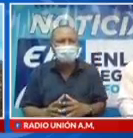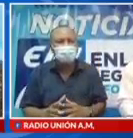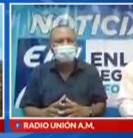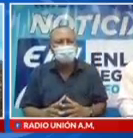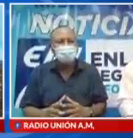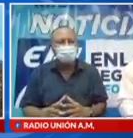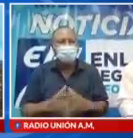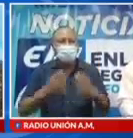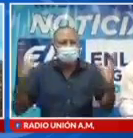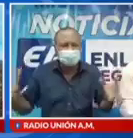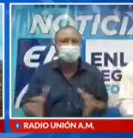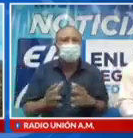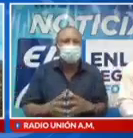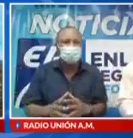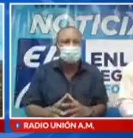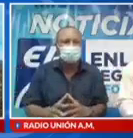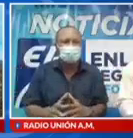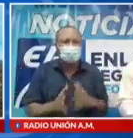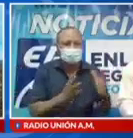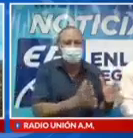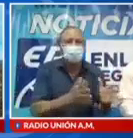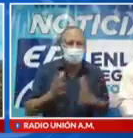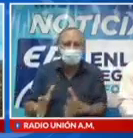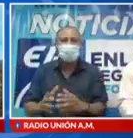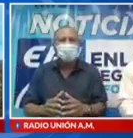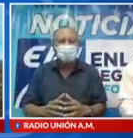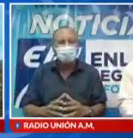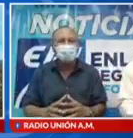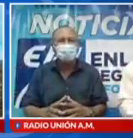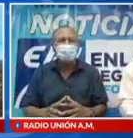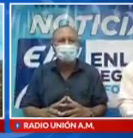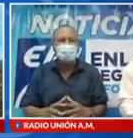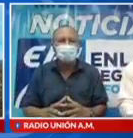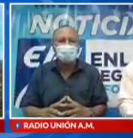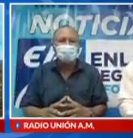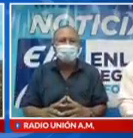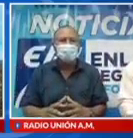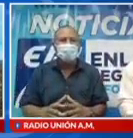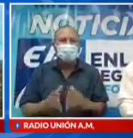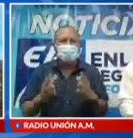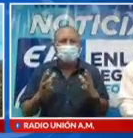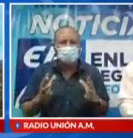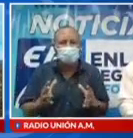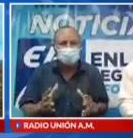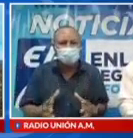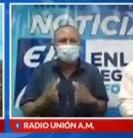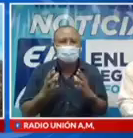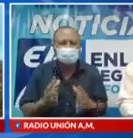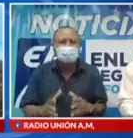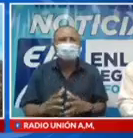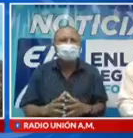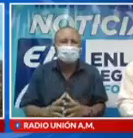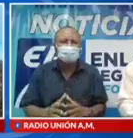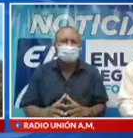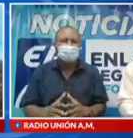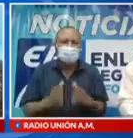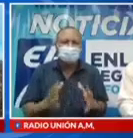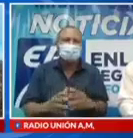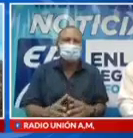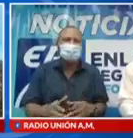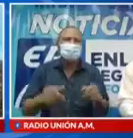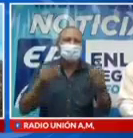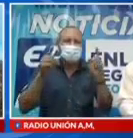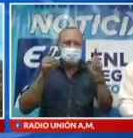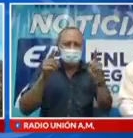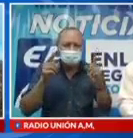más de 20 años como proyecto político ante MPD, hoy Unidad Popular, y nos orgullece de representar